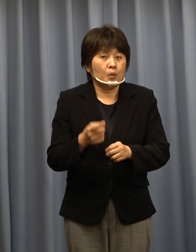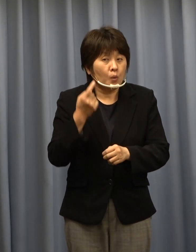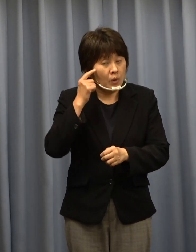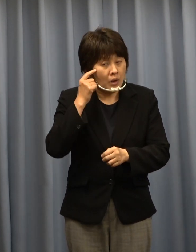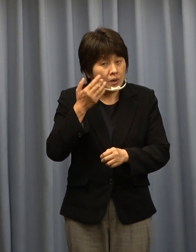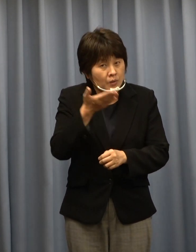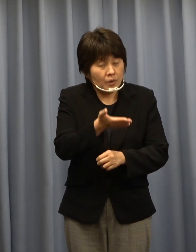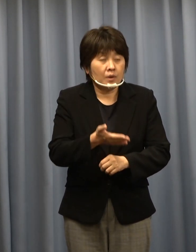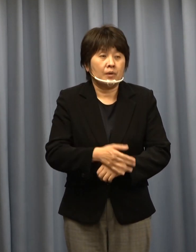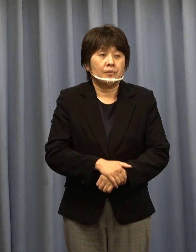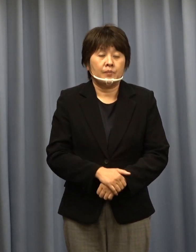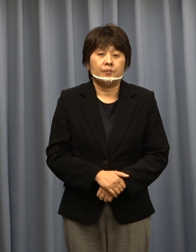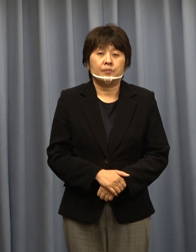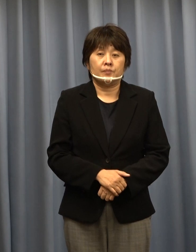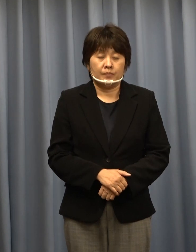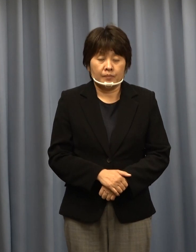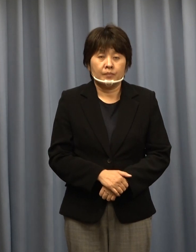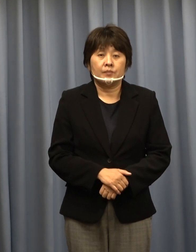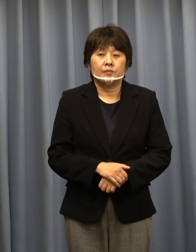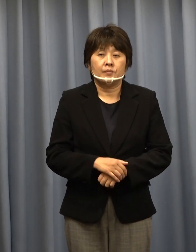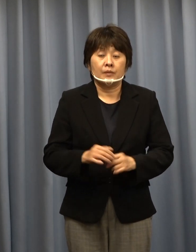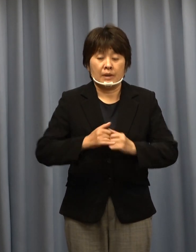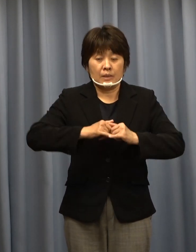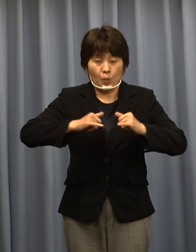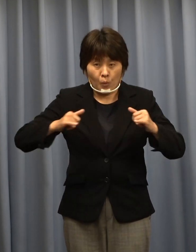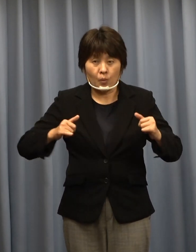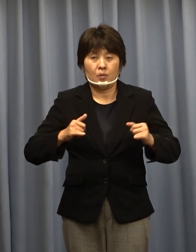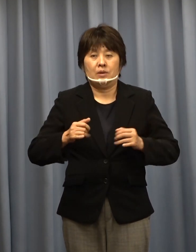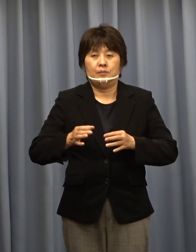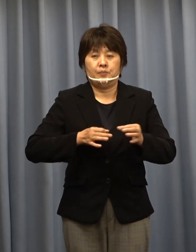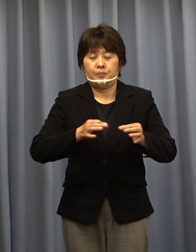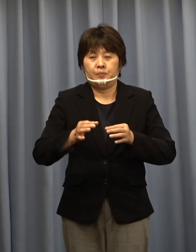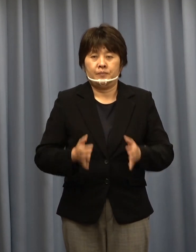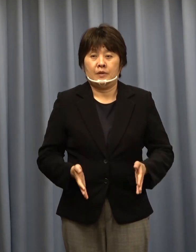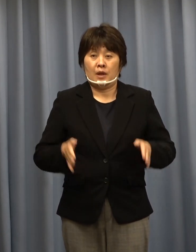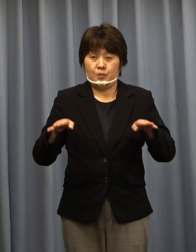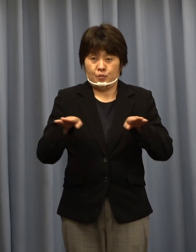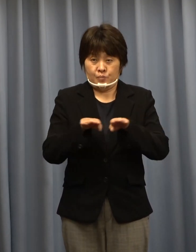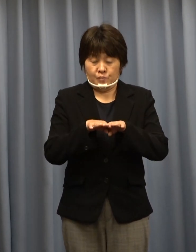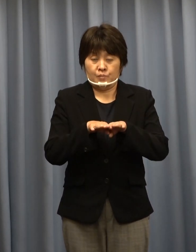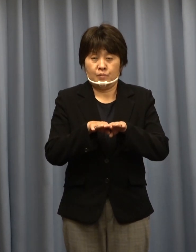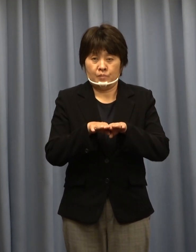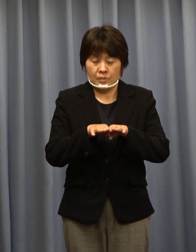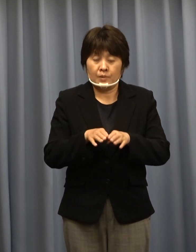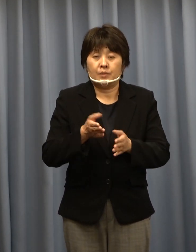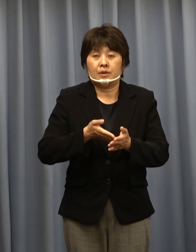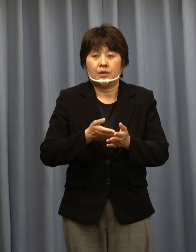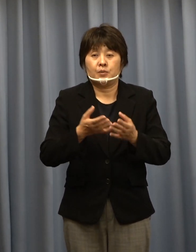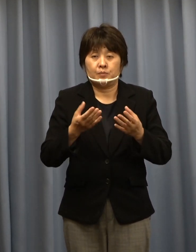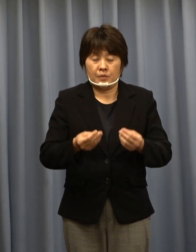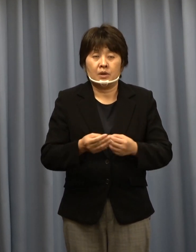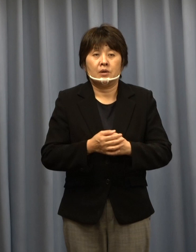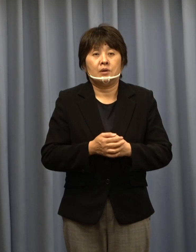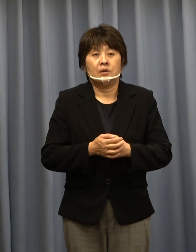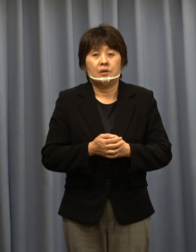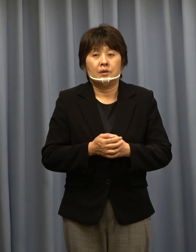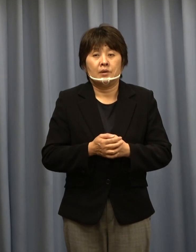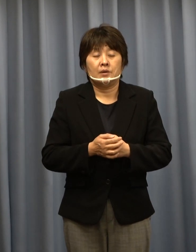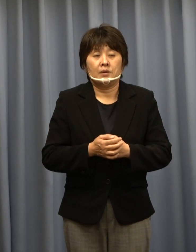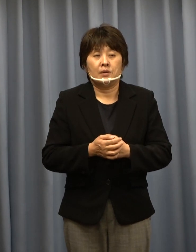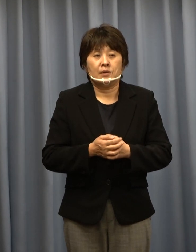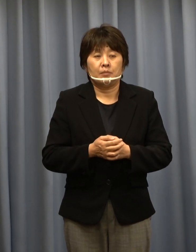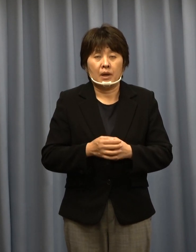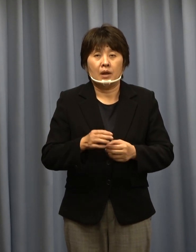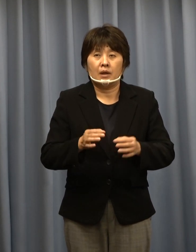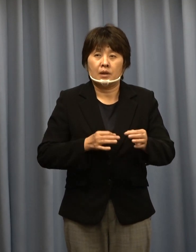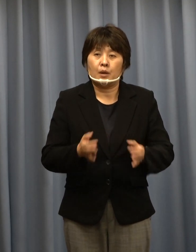ださると助かります。 大型施設というお話をさせていただきました。大型商業施設です。